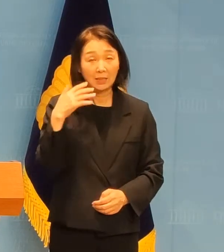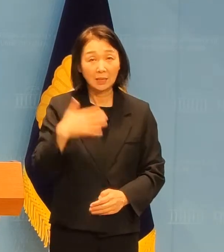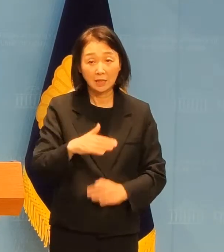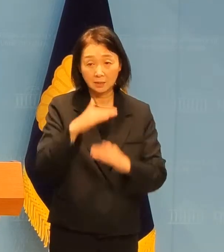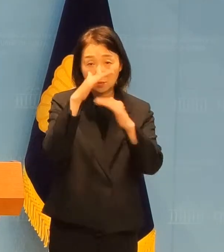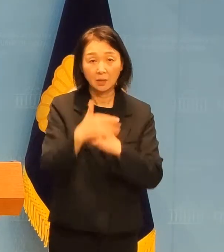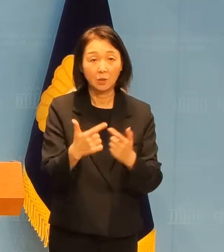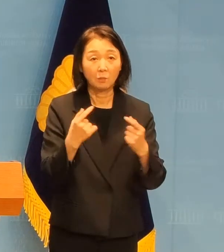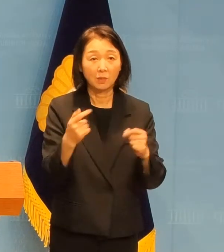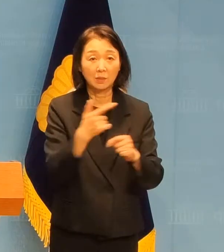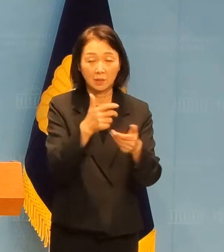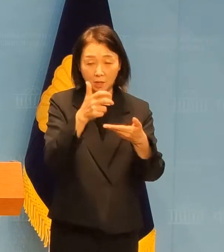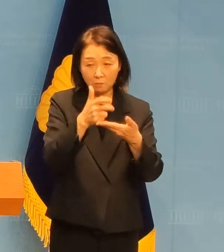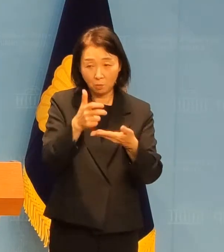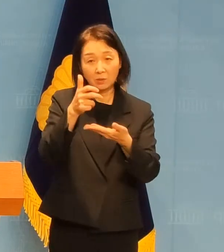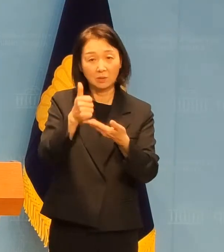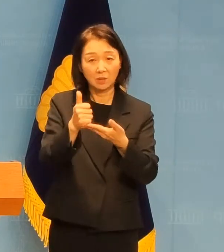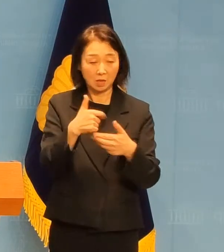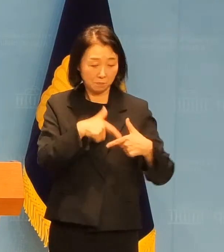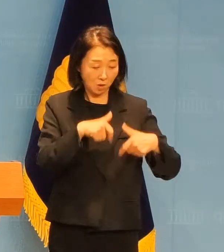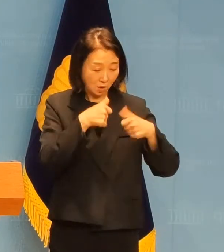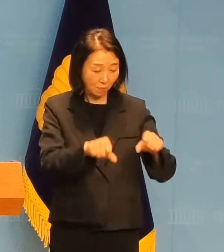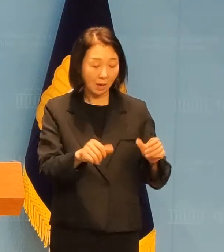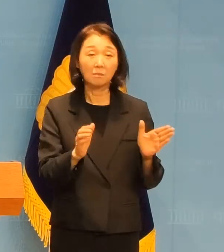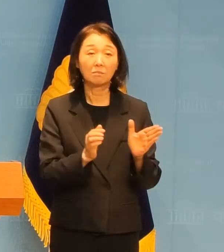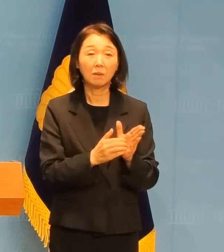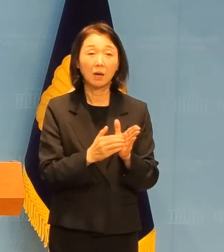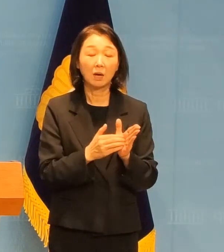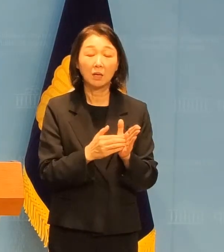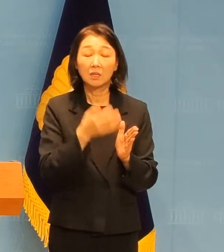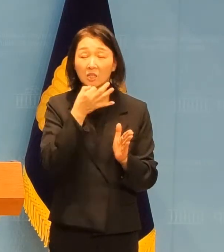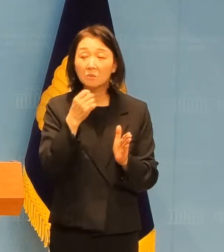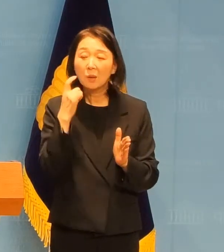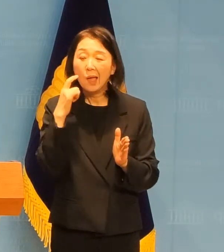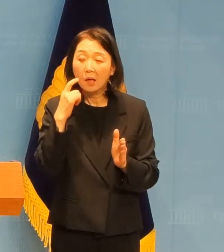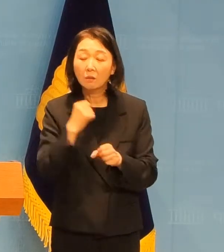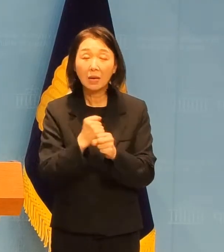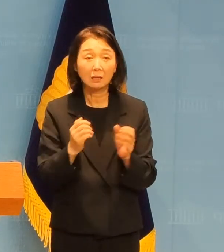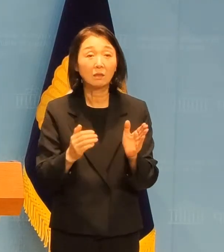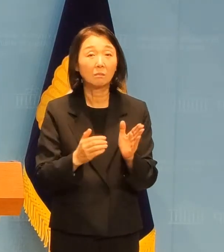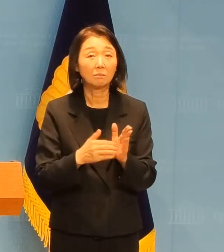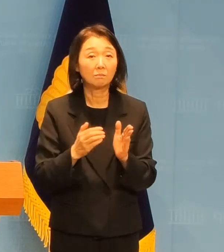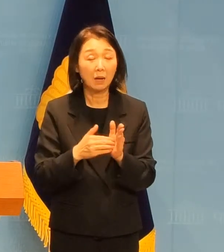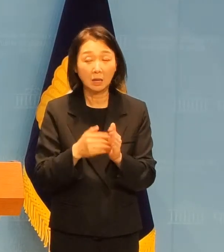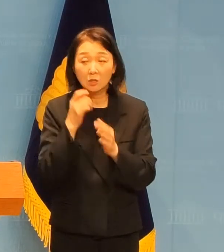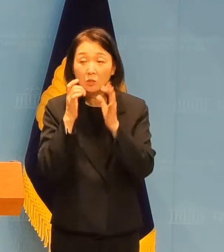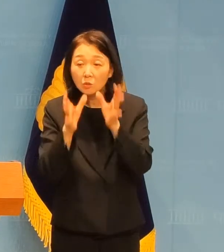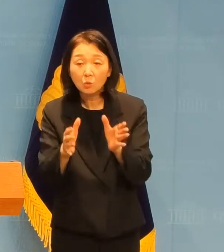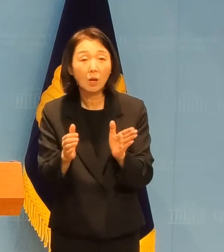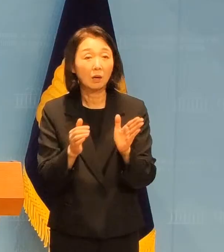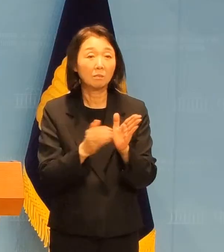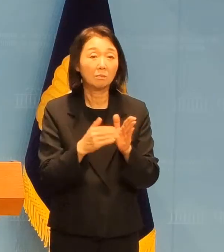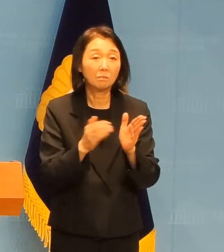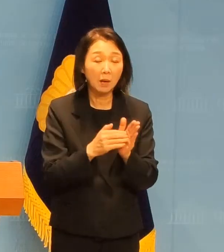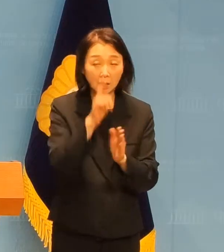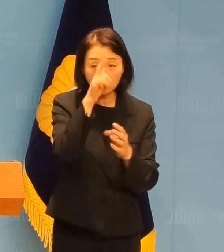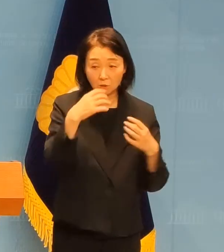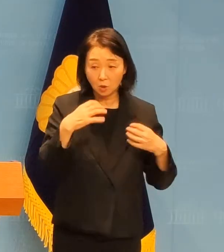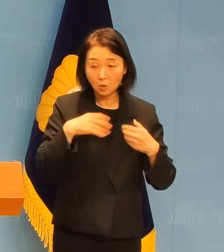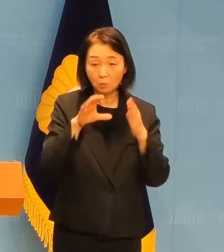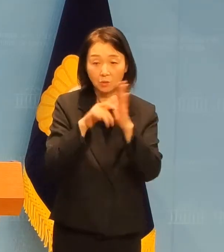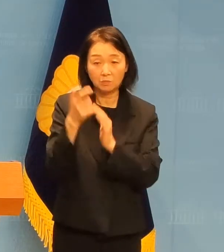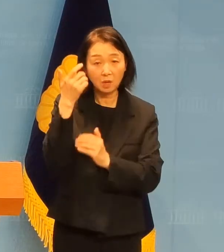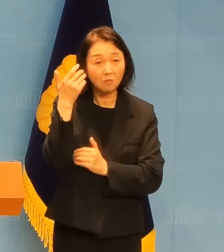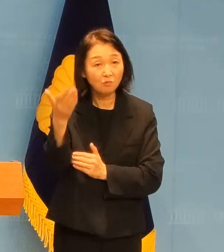사실로 대법원장의 명예를 훼손하고 변조 음성에 속아 국회 대정부 질문회까지